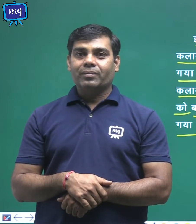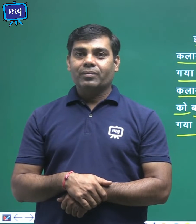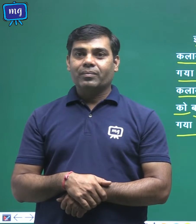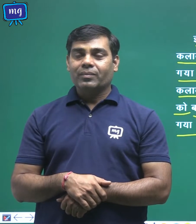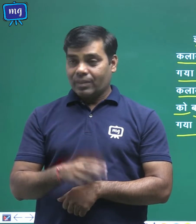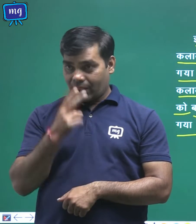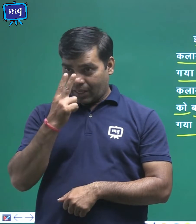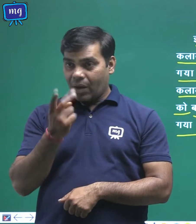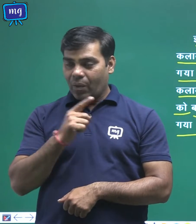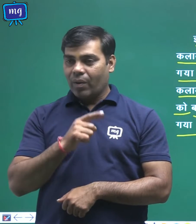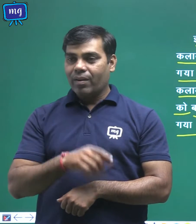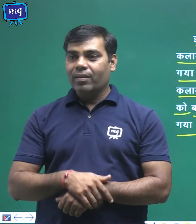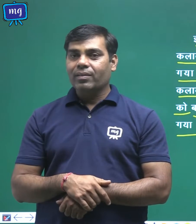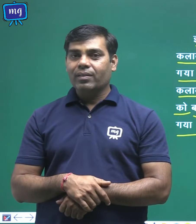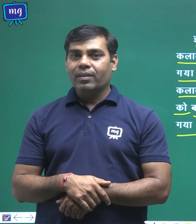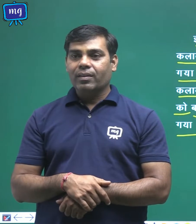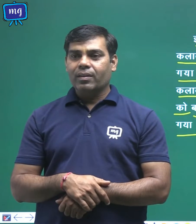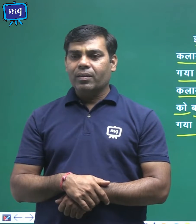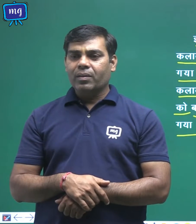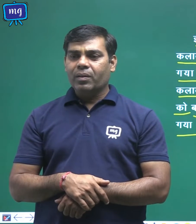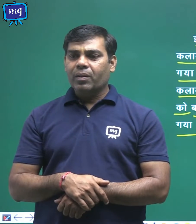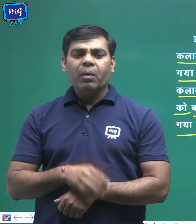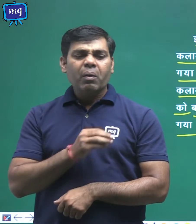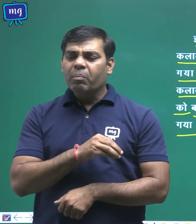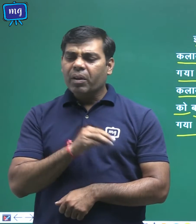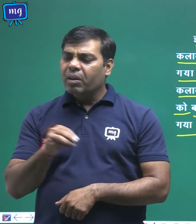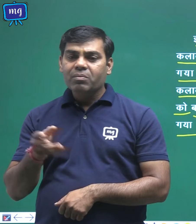देखा होगा अपने आसपास भी